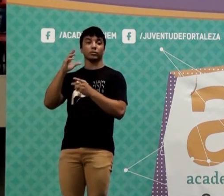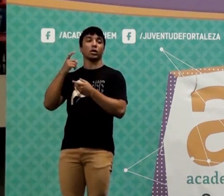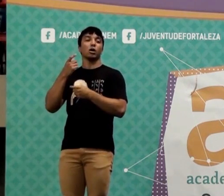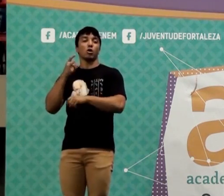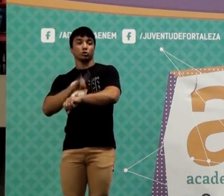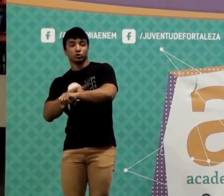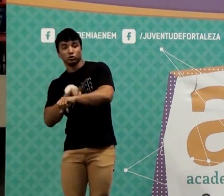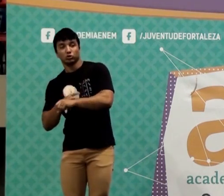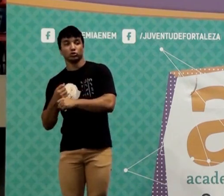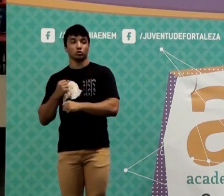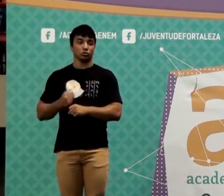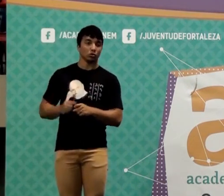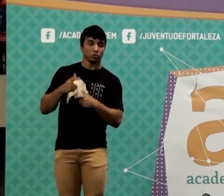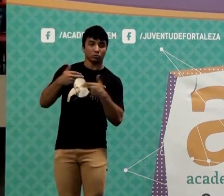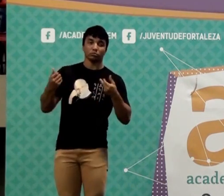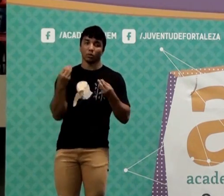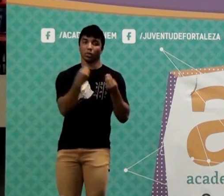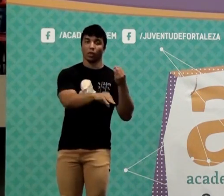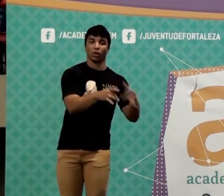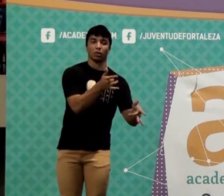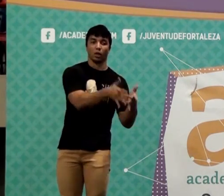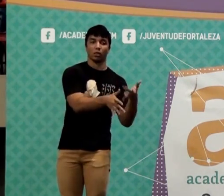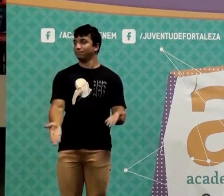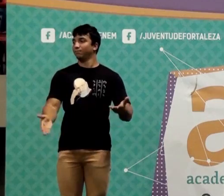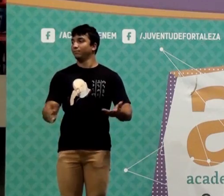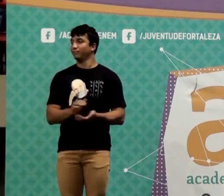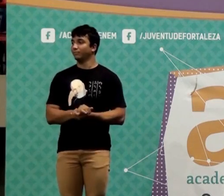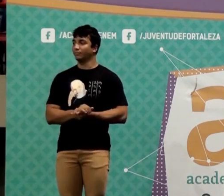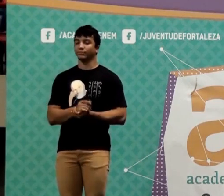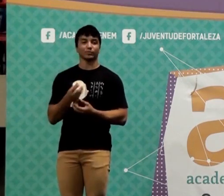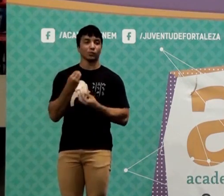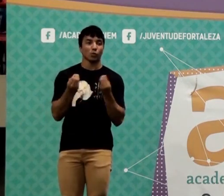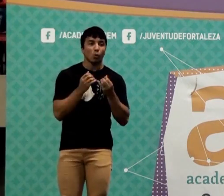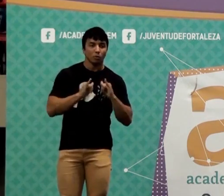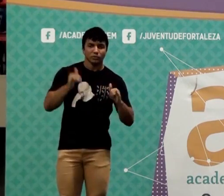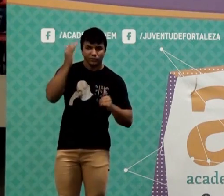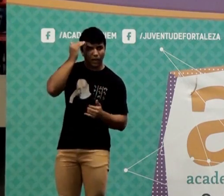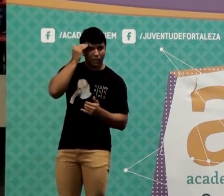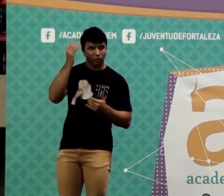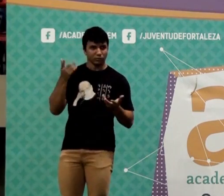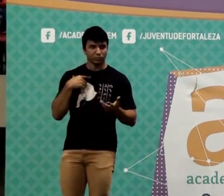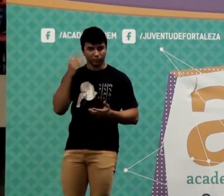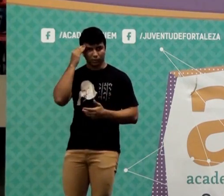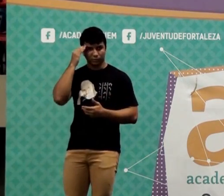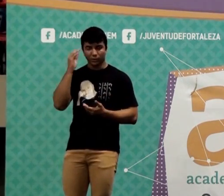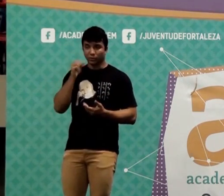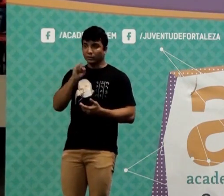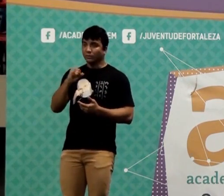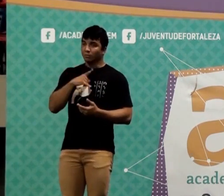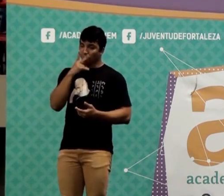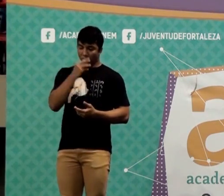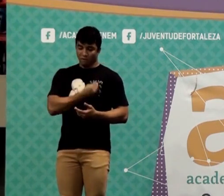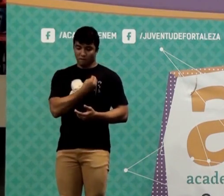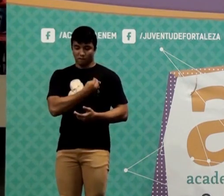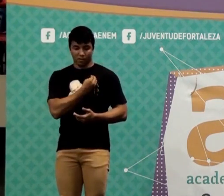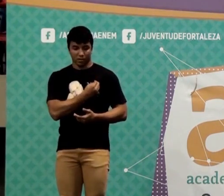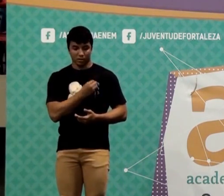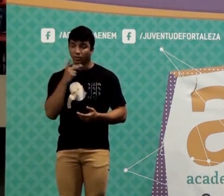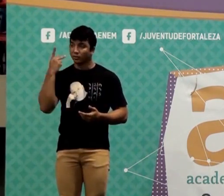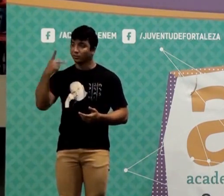Lógico que aquele buraco acabava acumulando outras coisas, que não é jacaré. Os homens medievais não têm